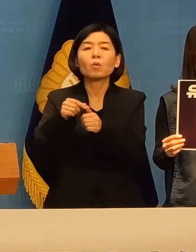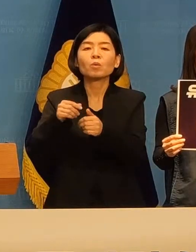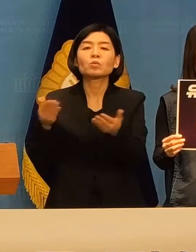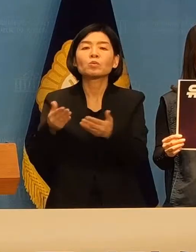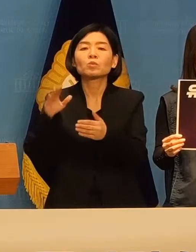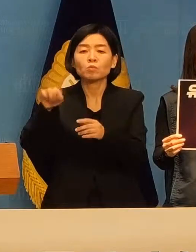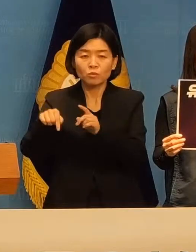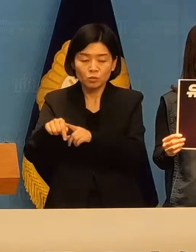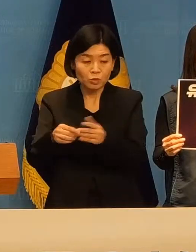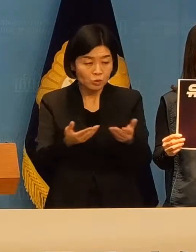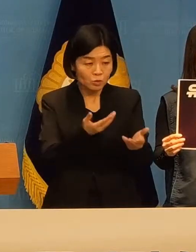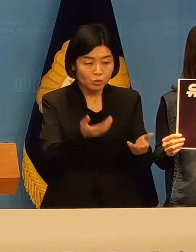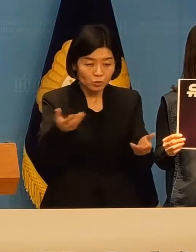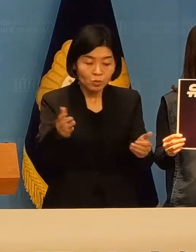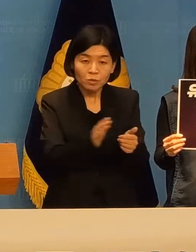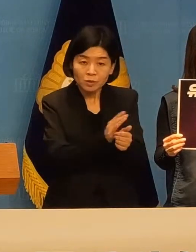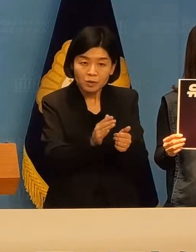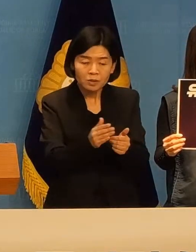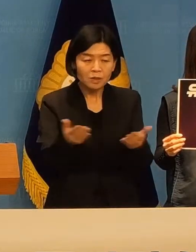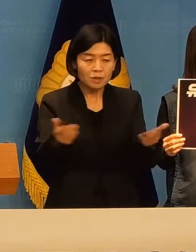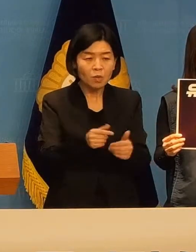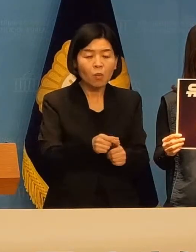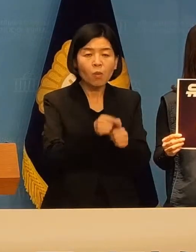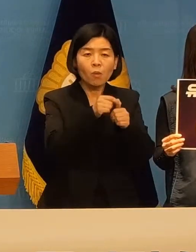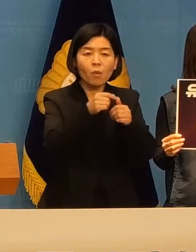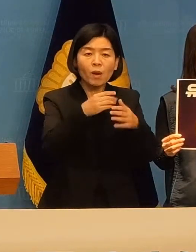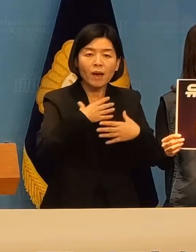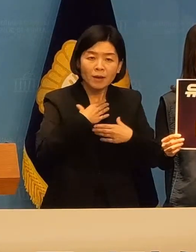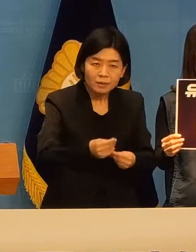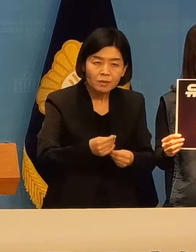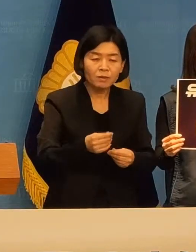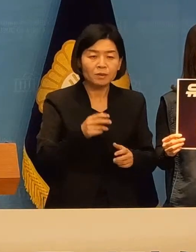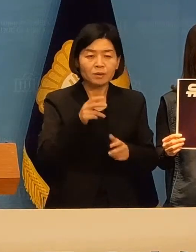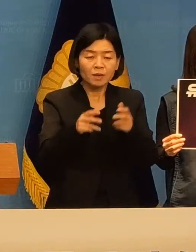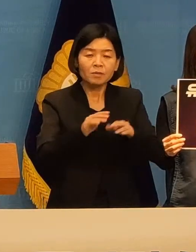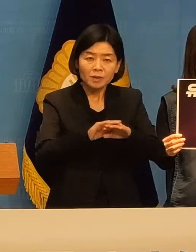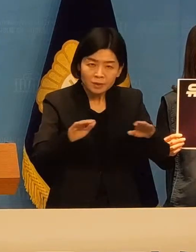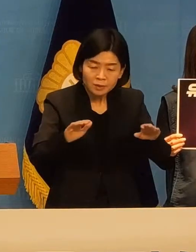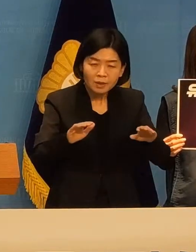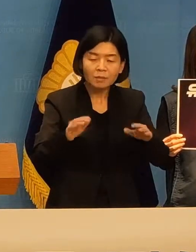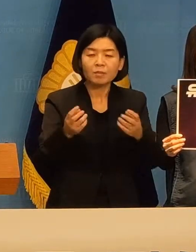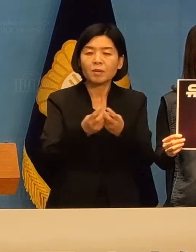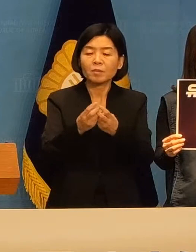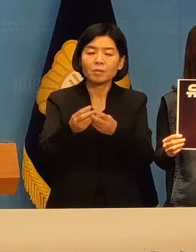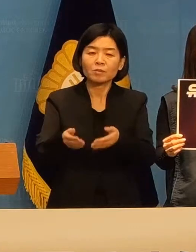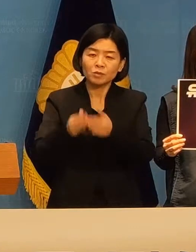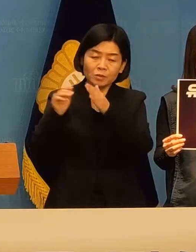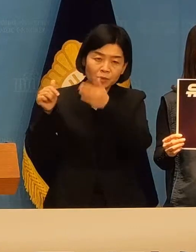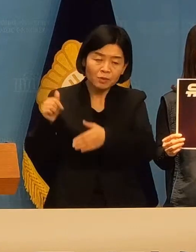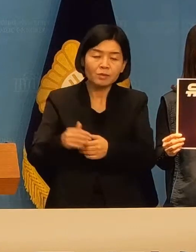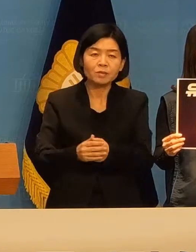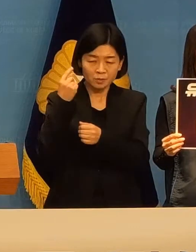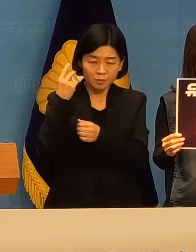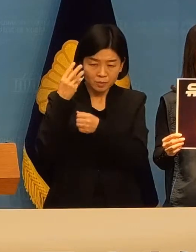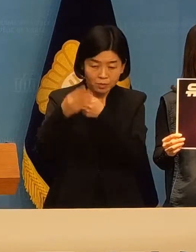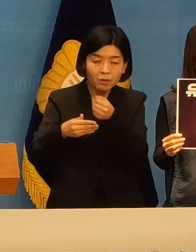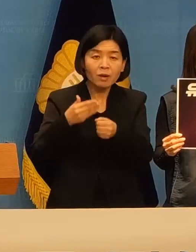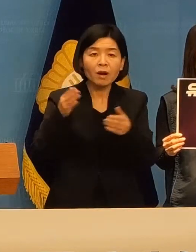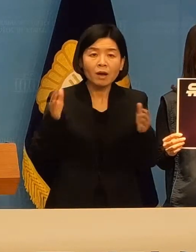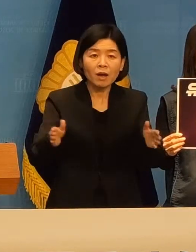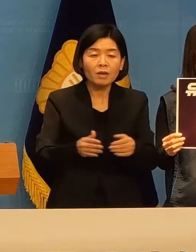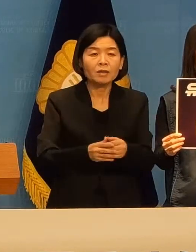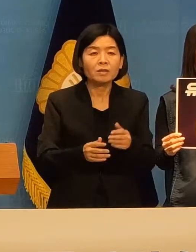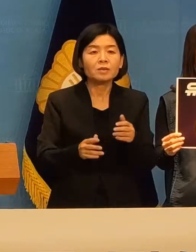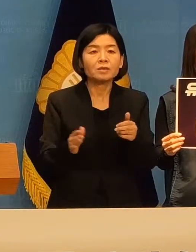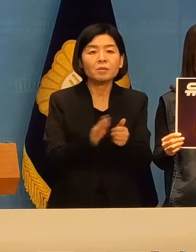고용안정, 지역상생 대책을 포함한 산업대책을 수립하라. 최근 몇 년간 서비스